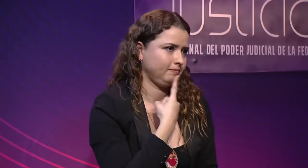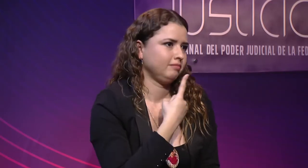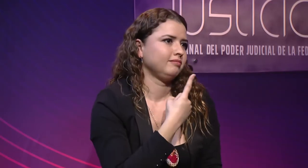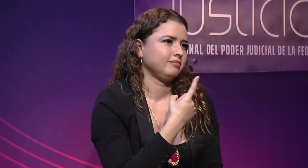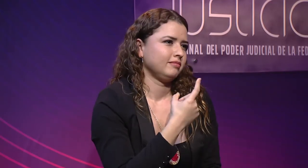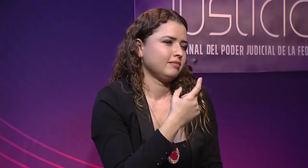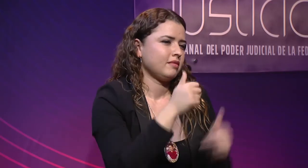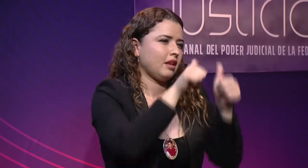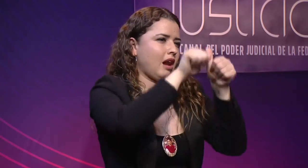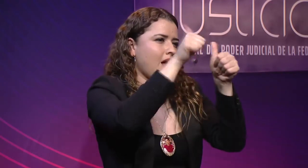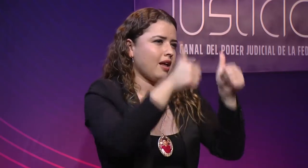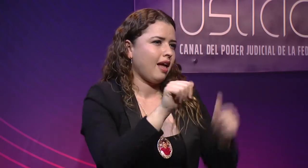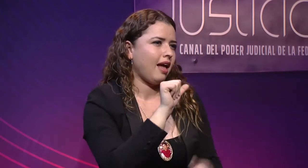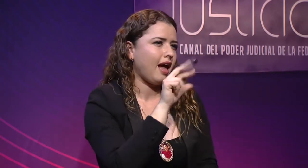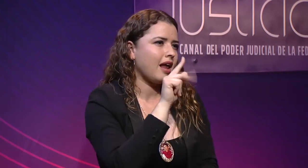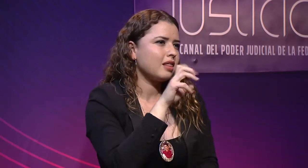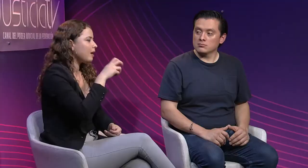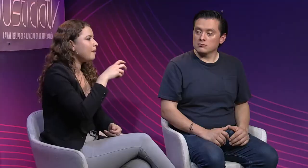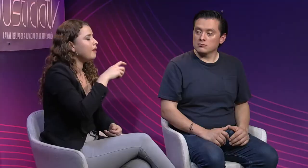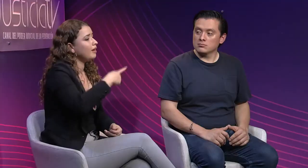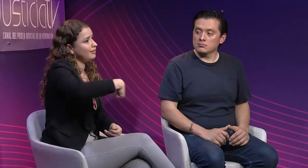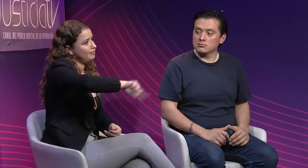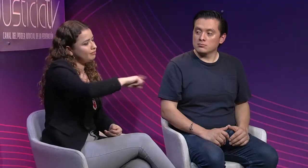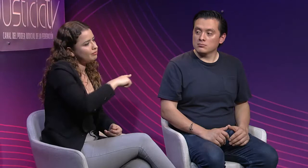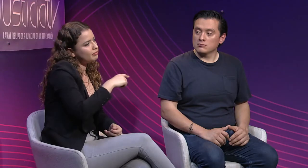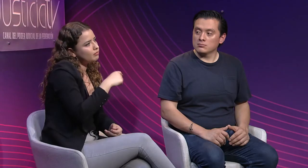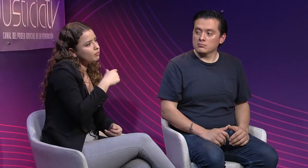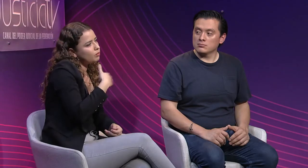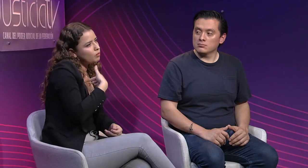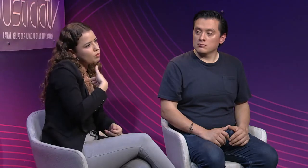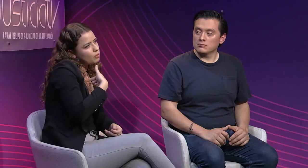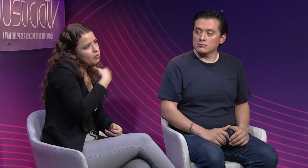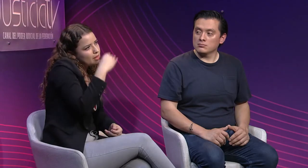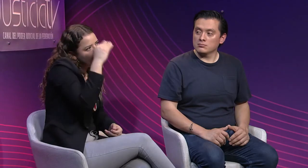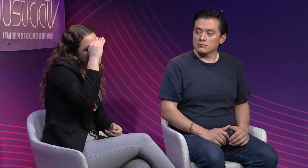cuando estamos con los sordos en actividades artísticas,